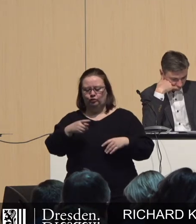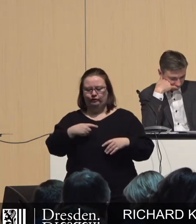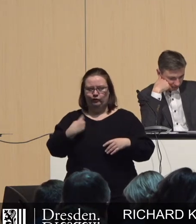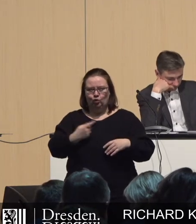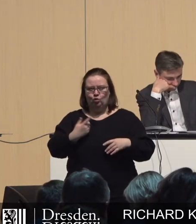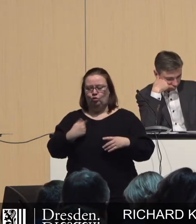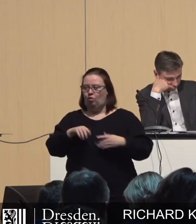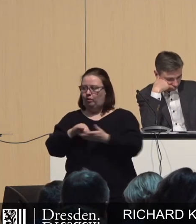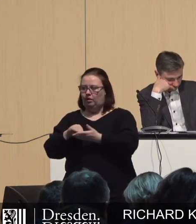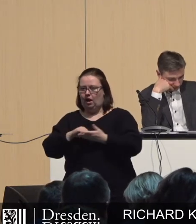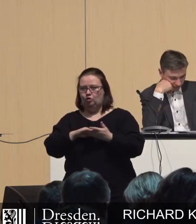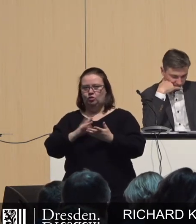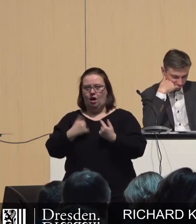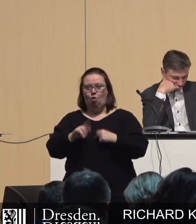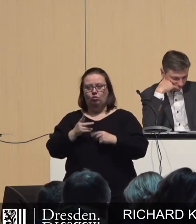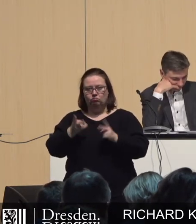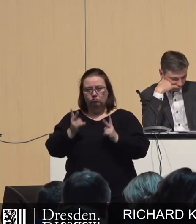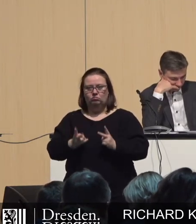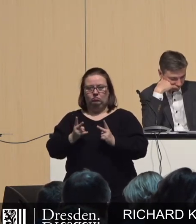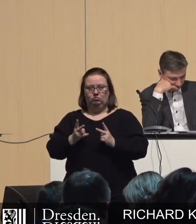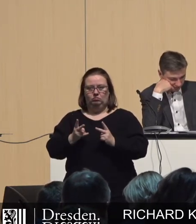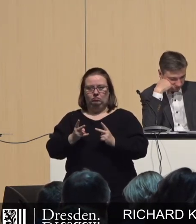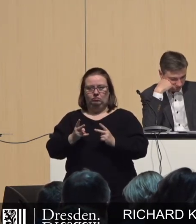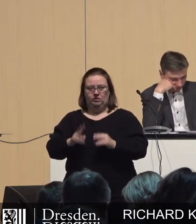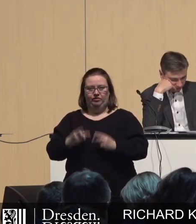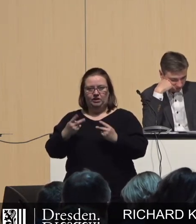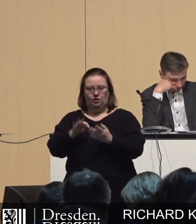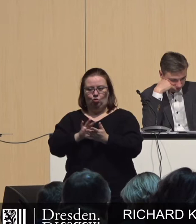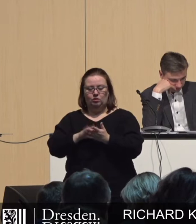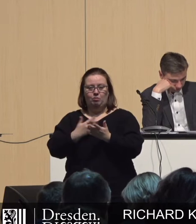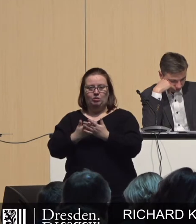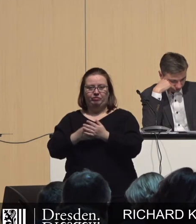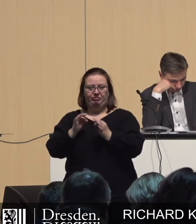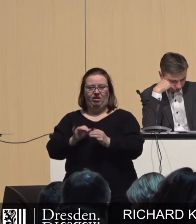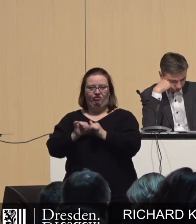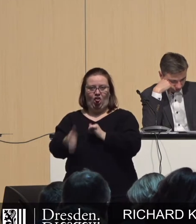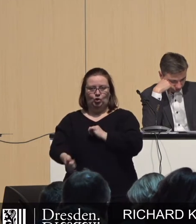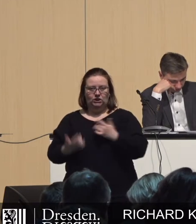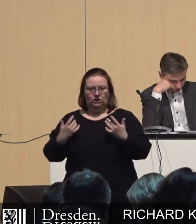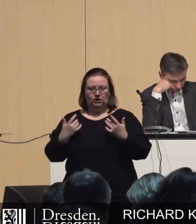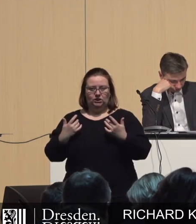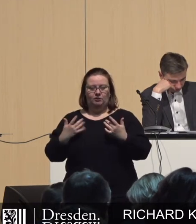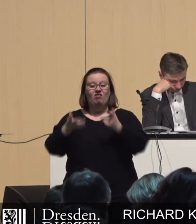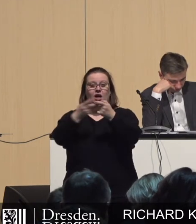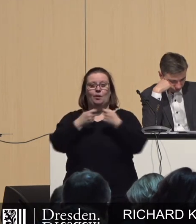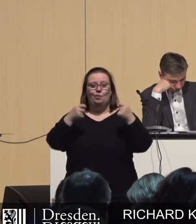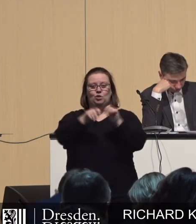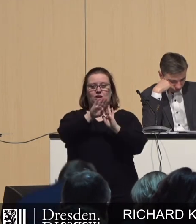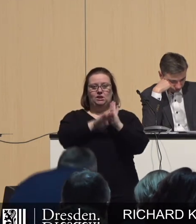die beteiligt sind, natürlich auch eine sehr, sehr reale Komponente, was Verluste angeht. Wir werden aufgrund der